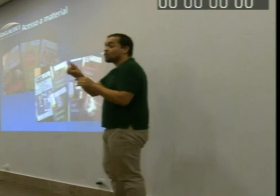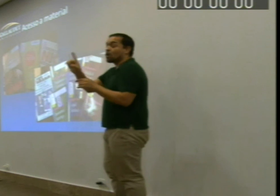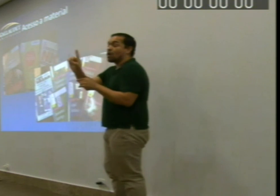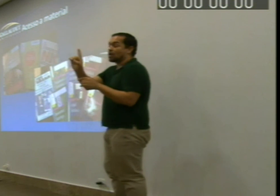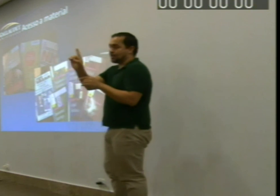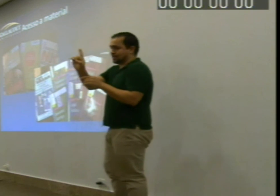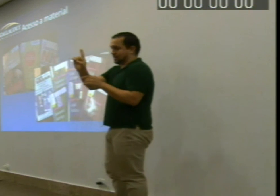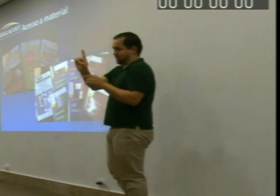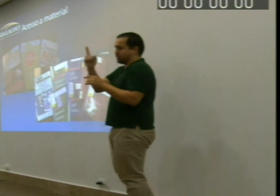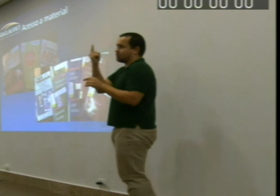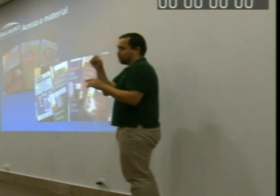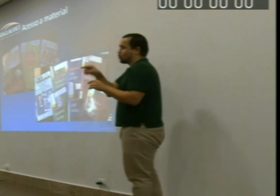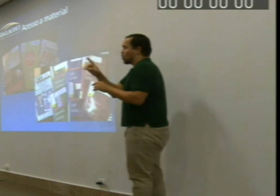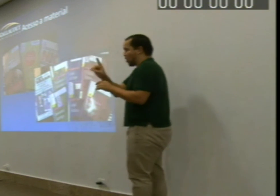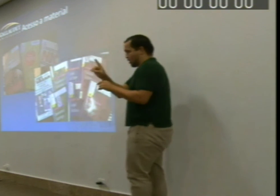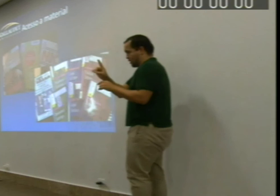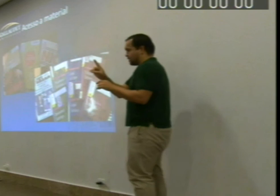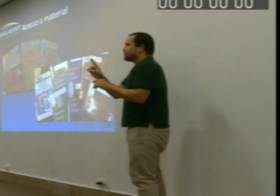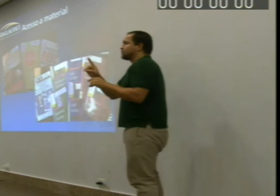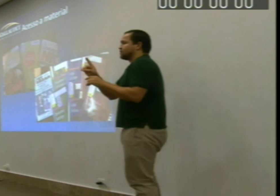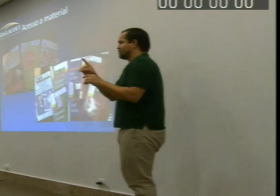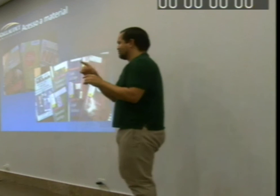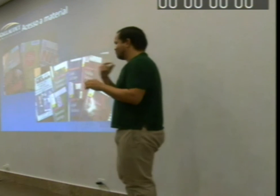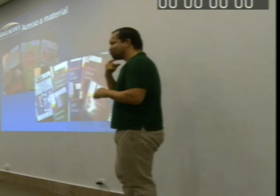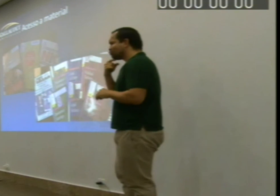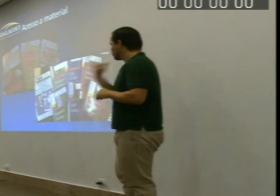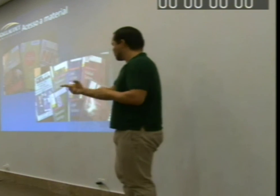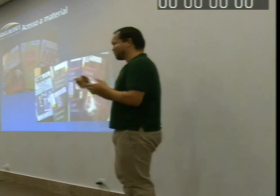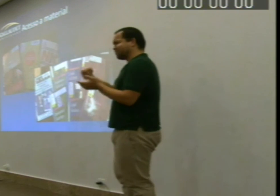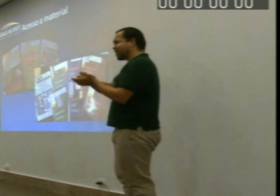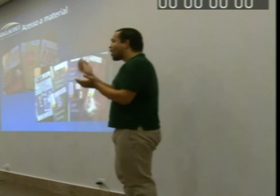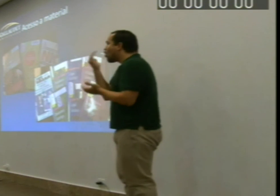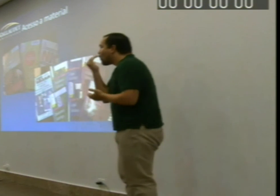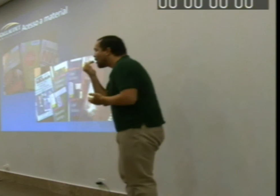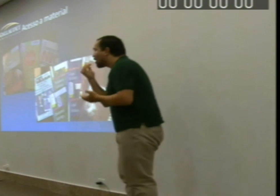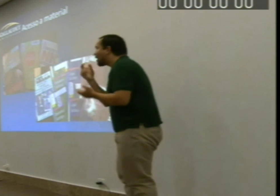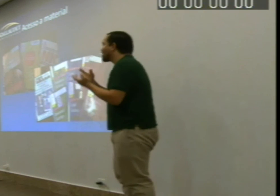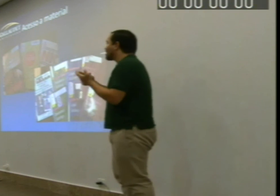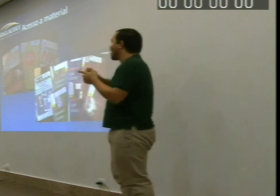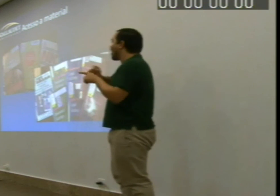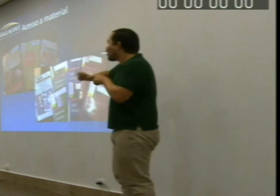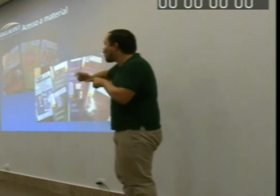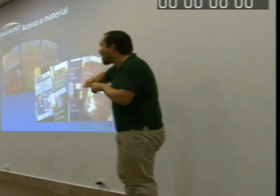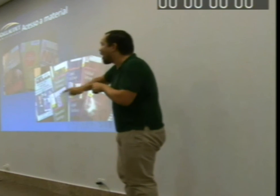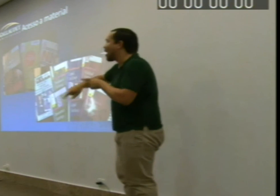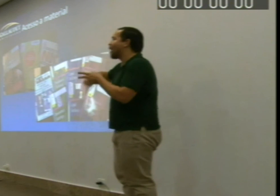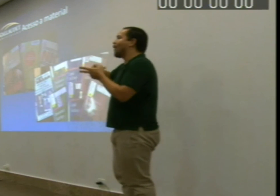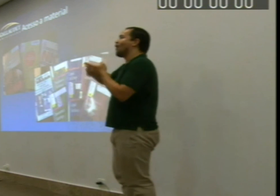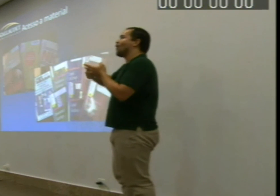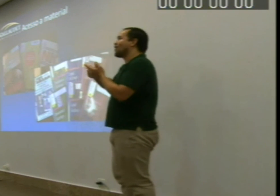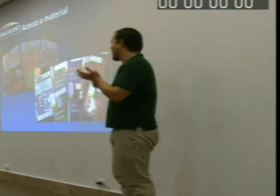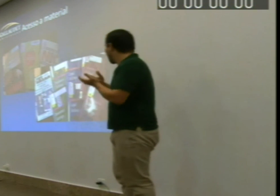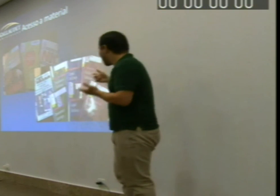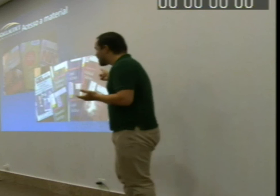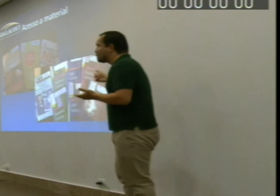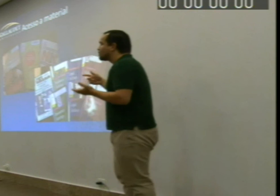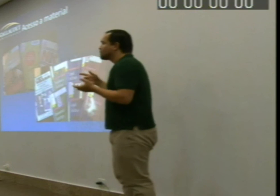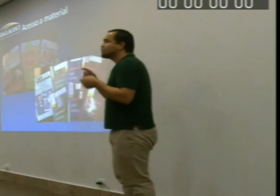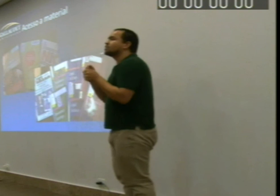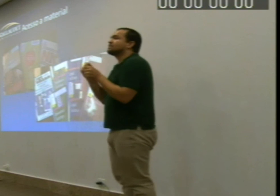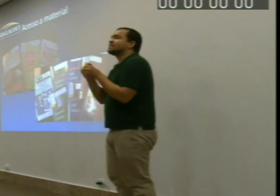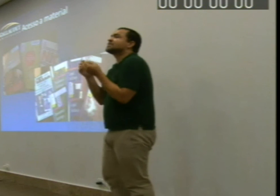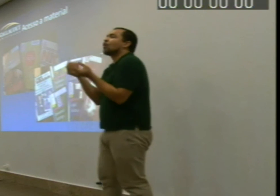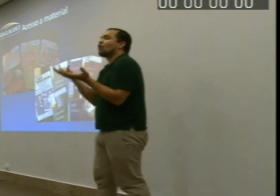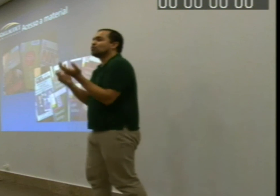1000 000 a bolsa era um de 1000 eu não conseguia pagar comida aluguel